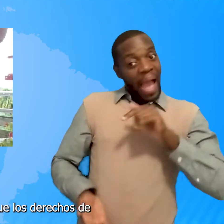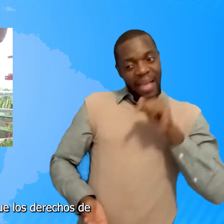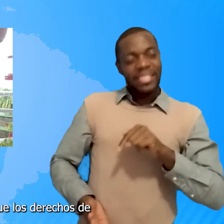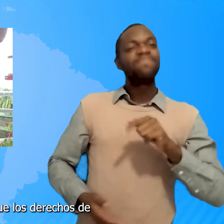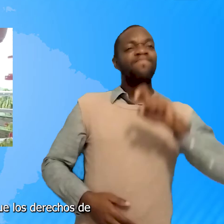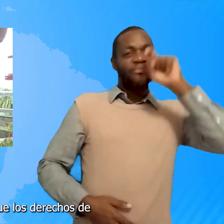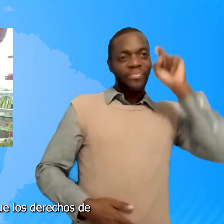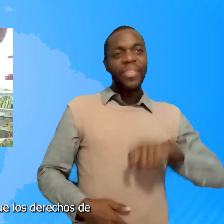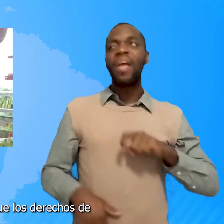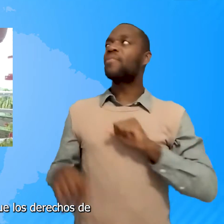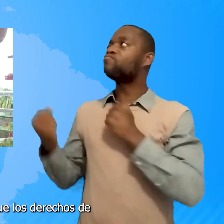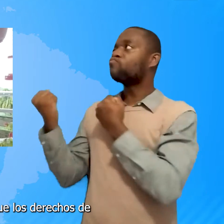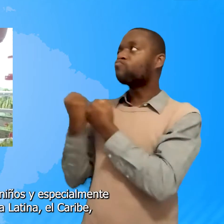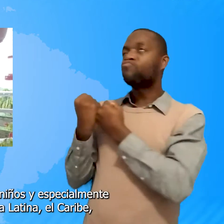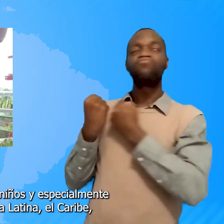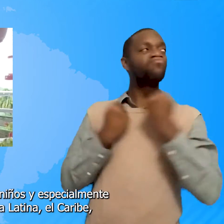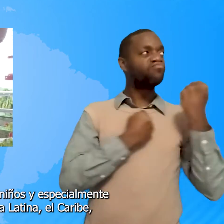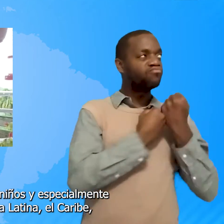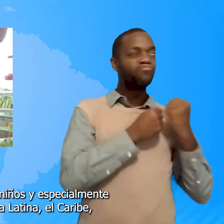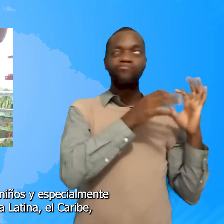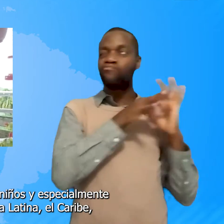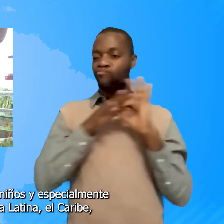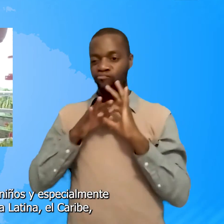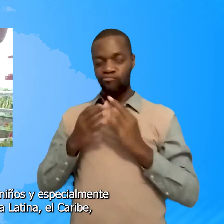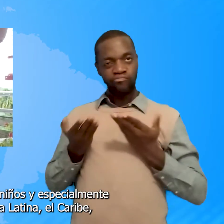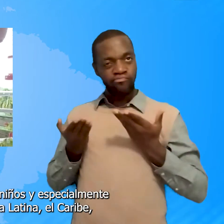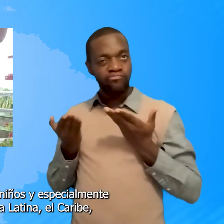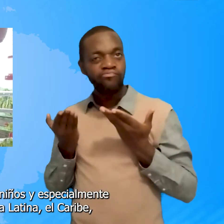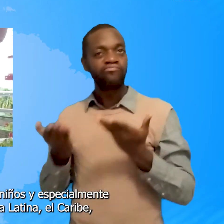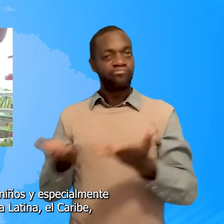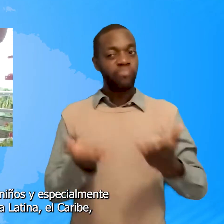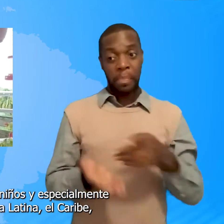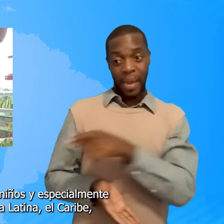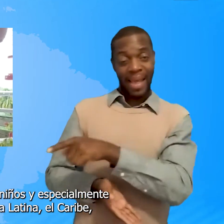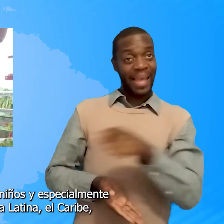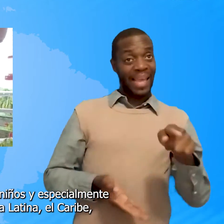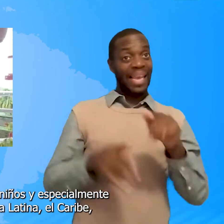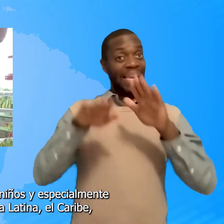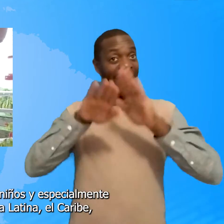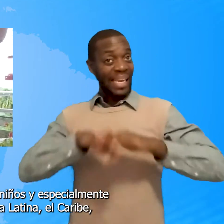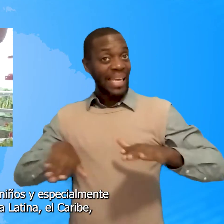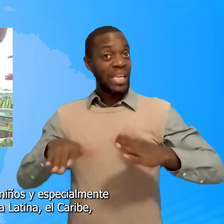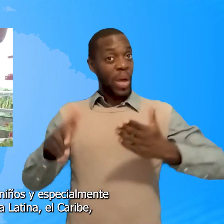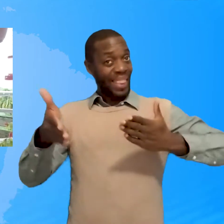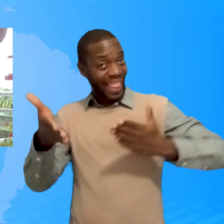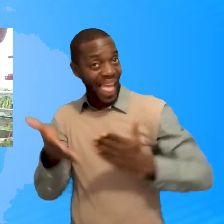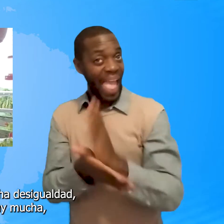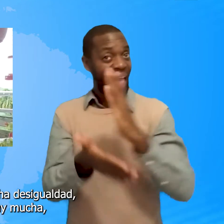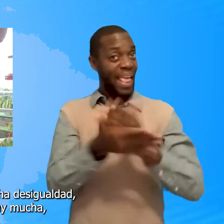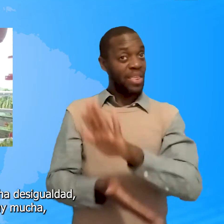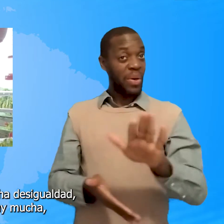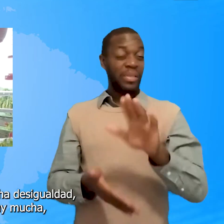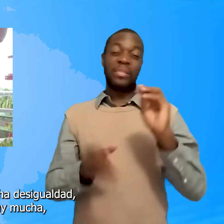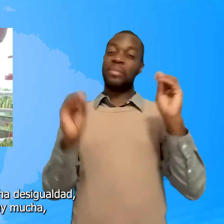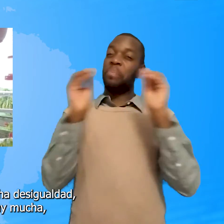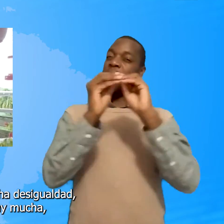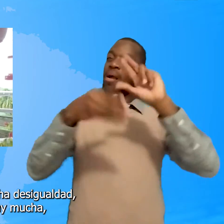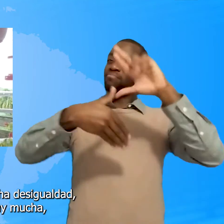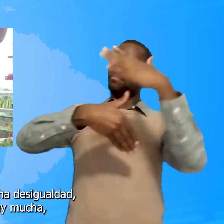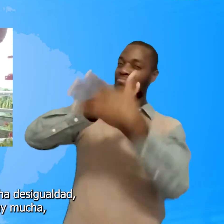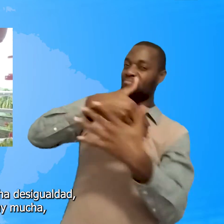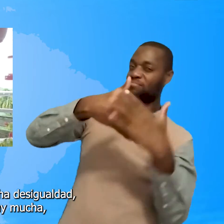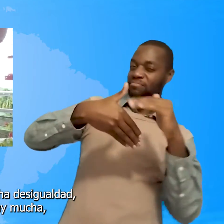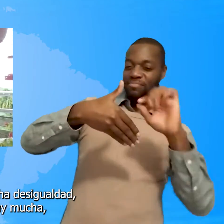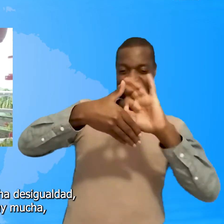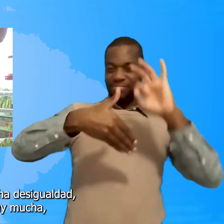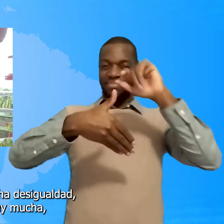coordinado para que los derechos de cada uno de nuestros niños, y especialmente en nuestra América Latina y el Caribe, donde hay mucha